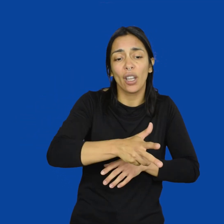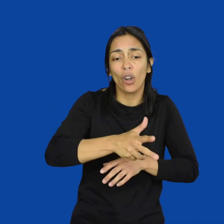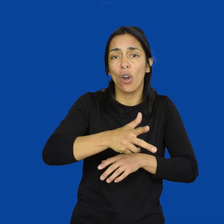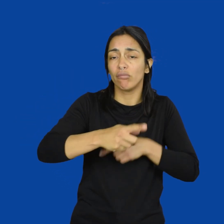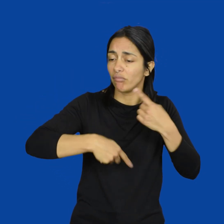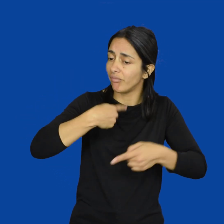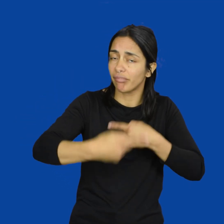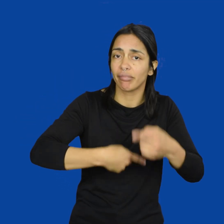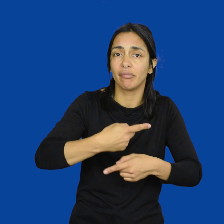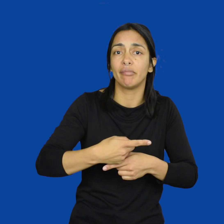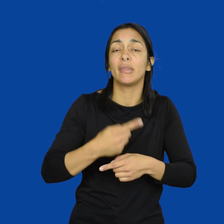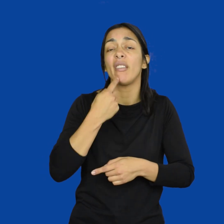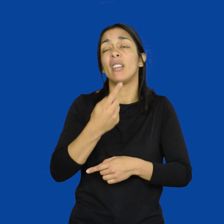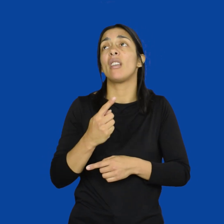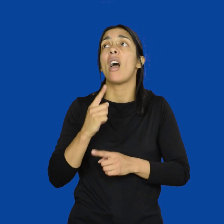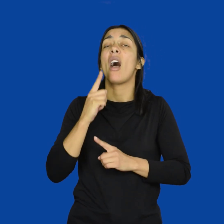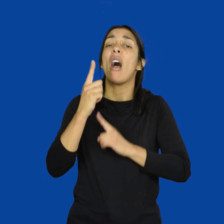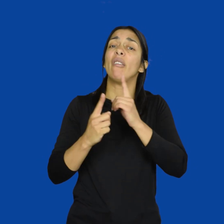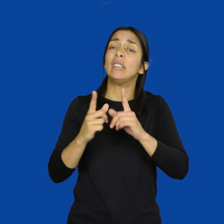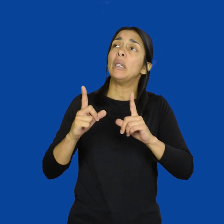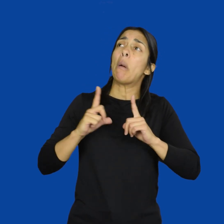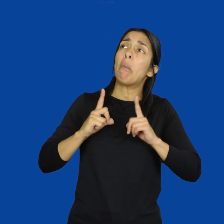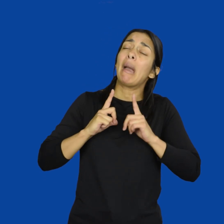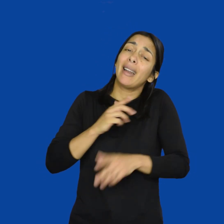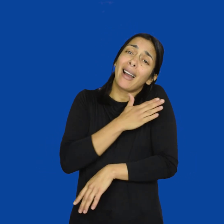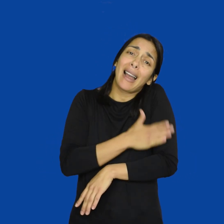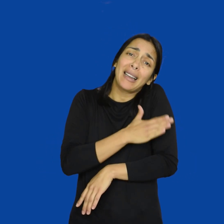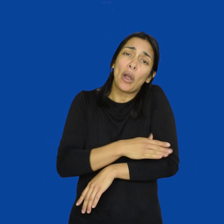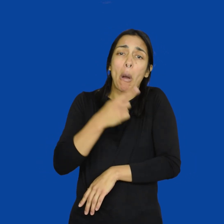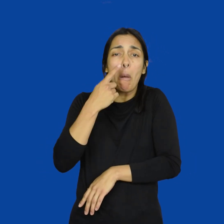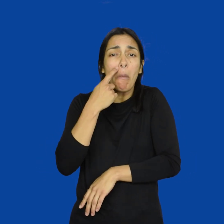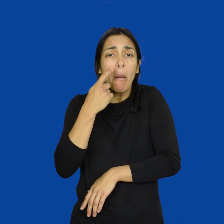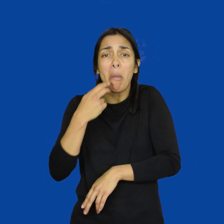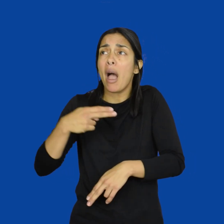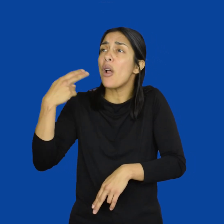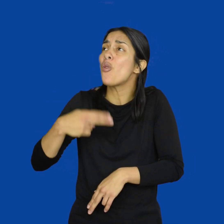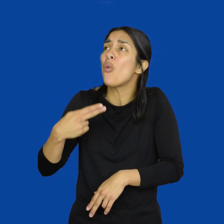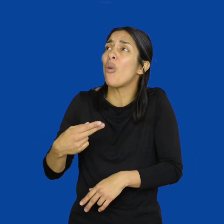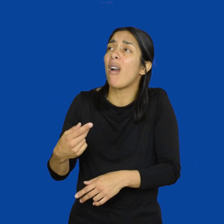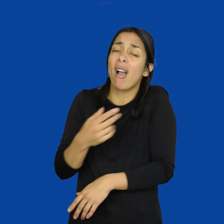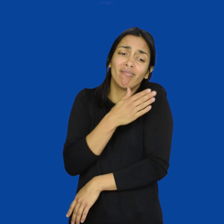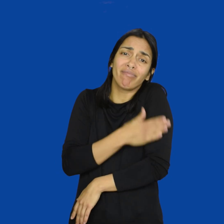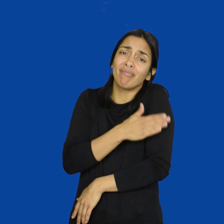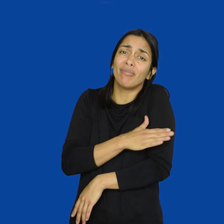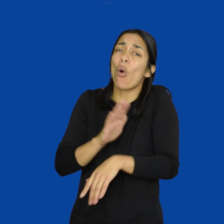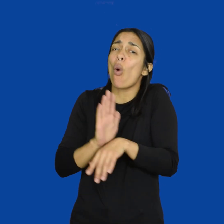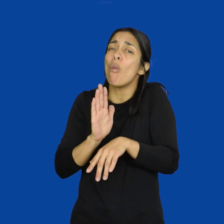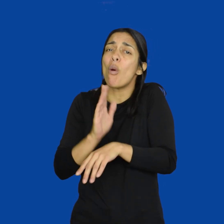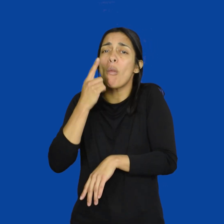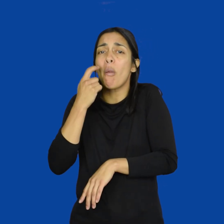Porque muchas veces uno esperaba cariño. Mi papá nunca me dio el cariño de un padre.